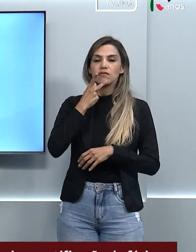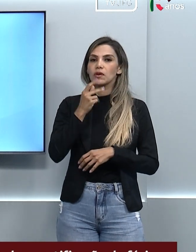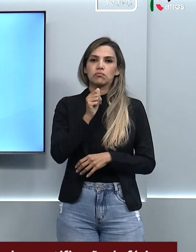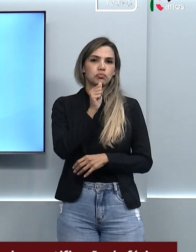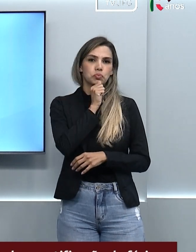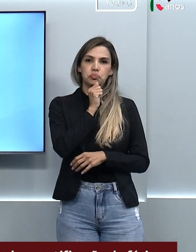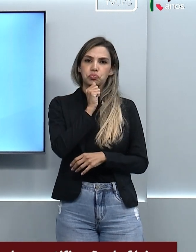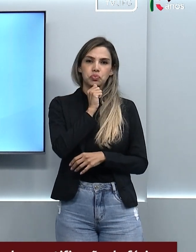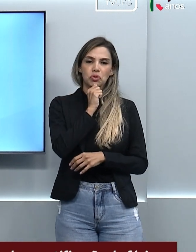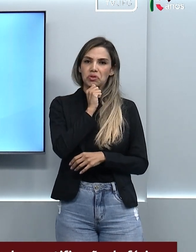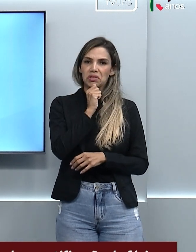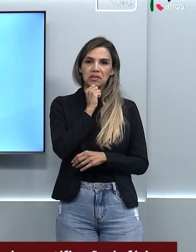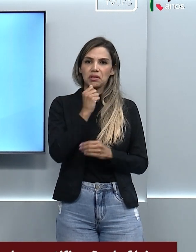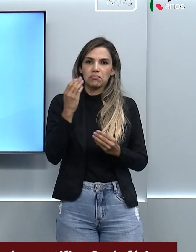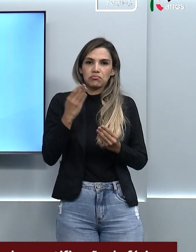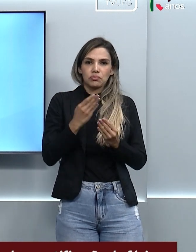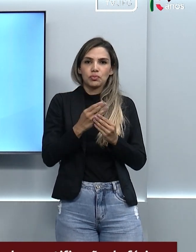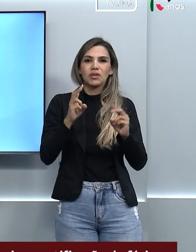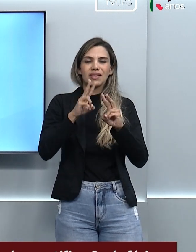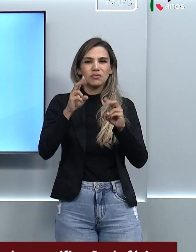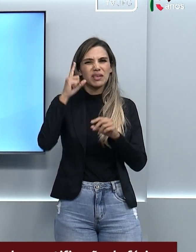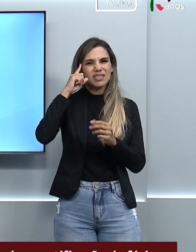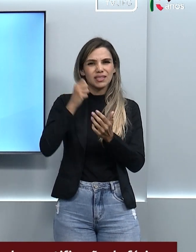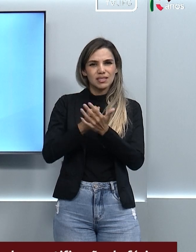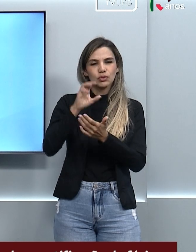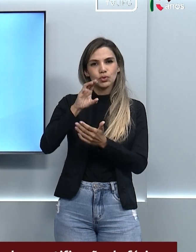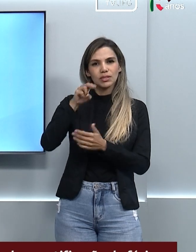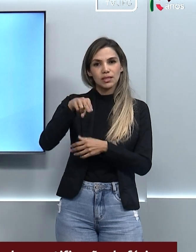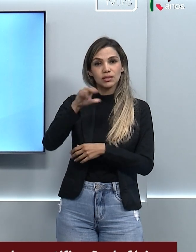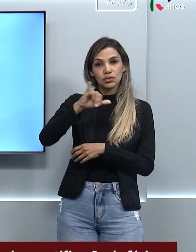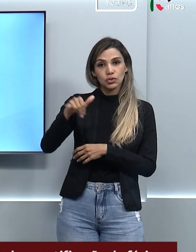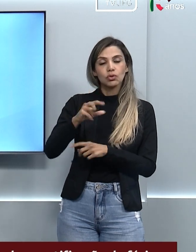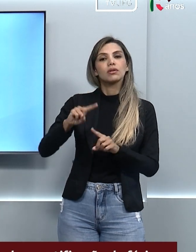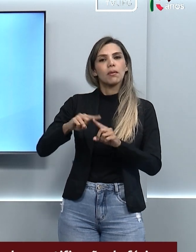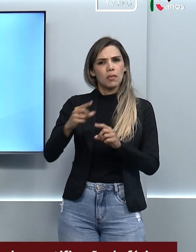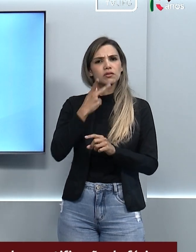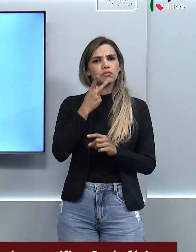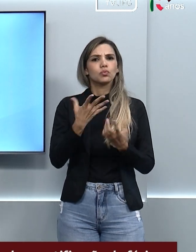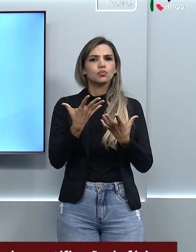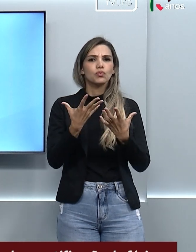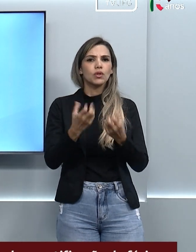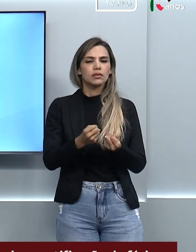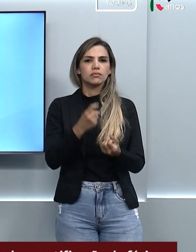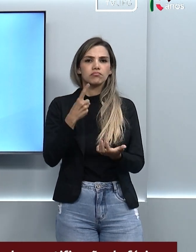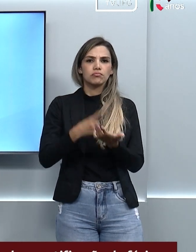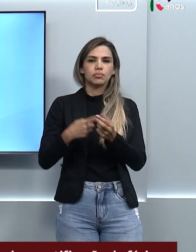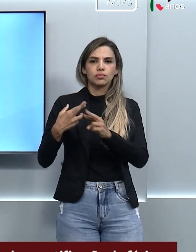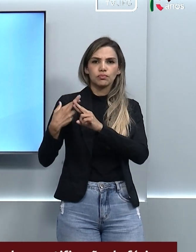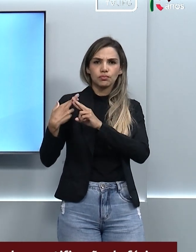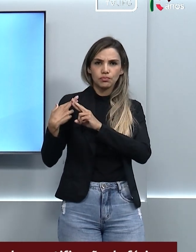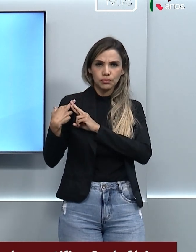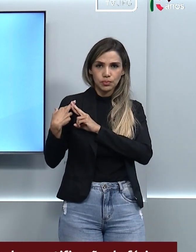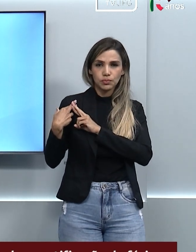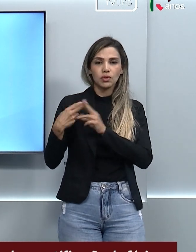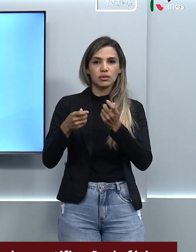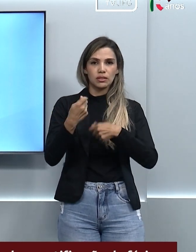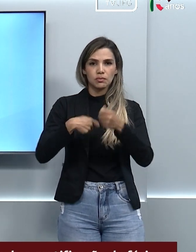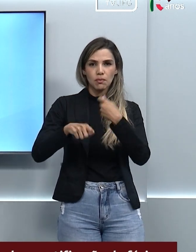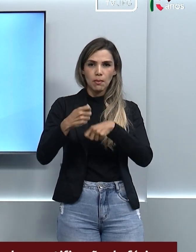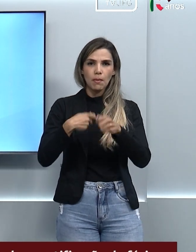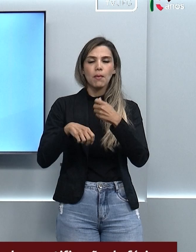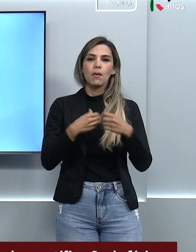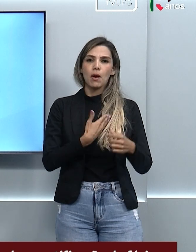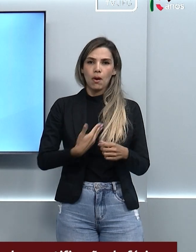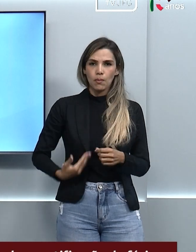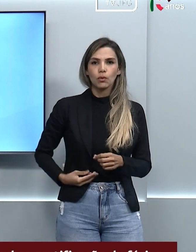formalmente notificado da decisão do CNJ, mas reiterou o compromisso com os princípios da administração pública e com